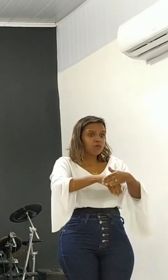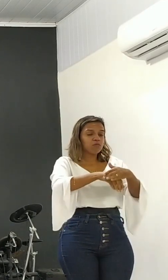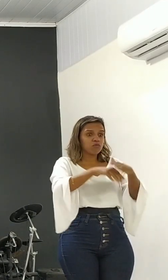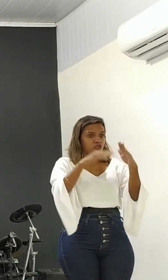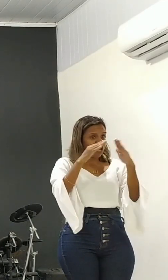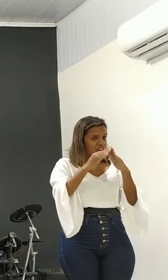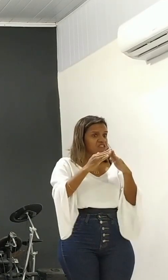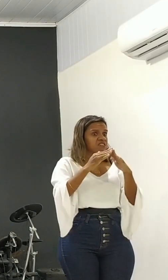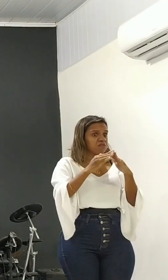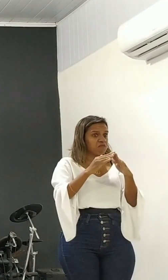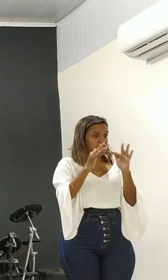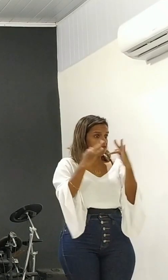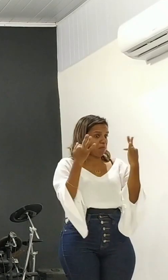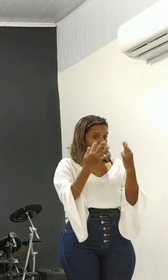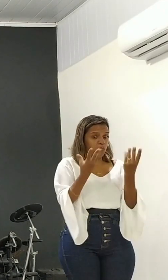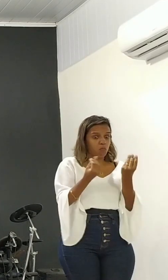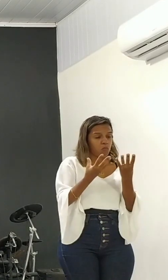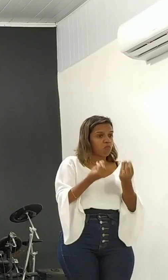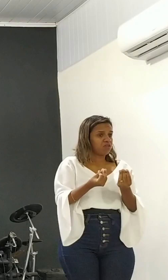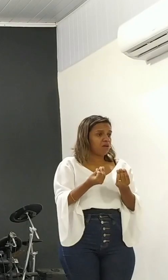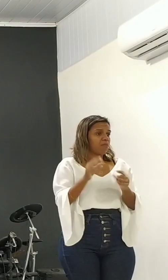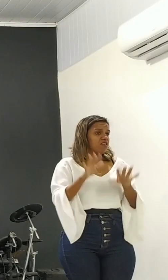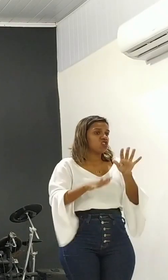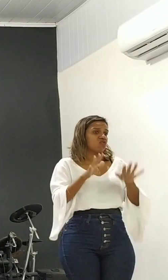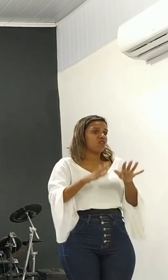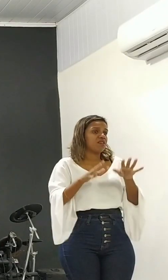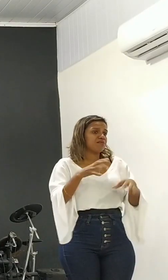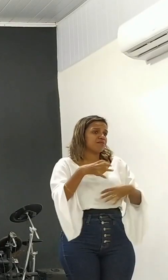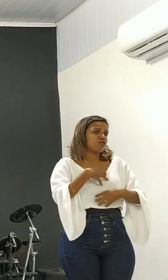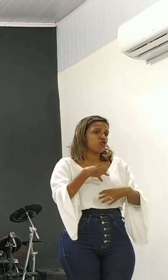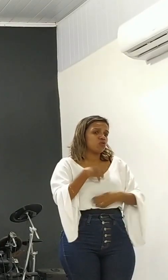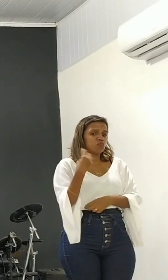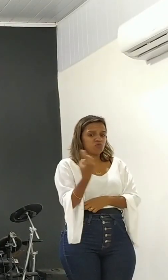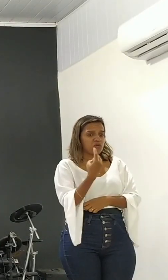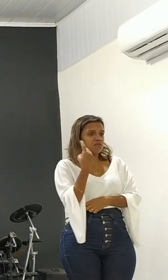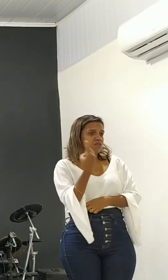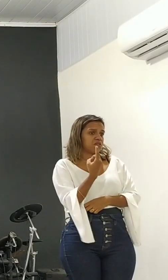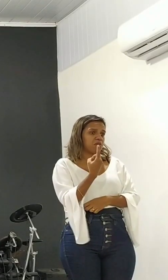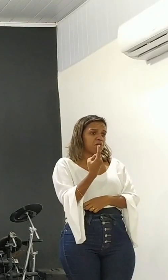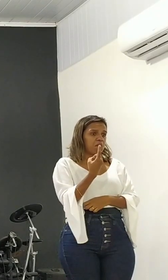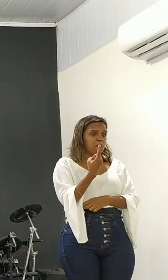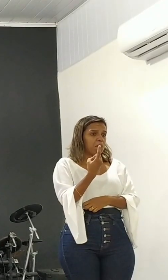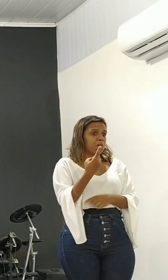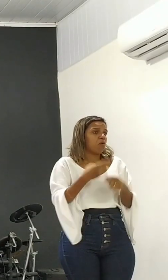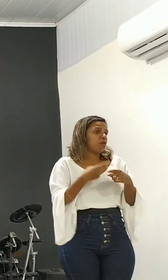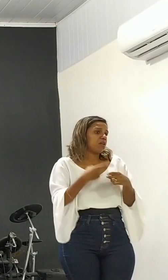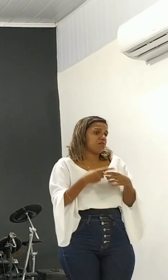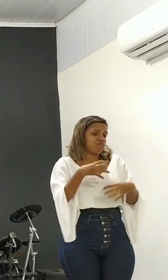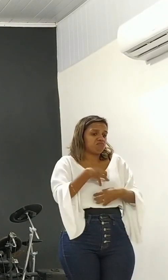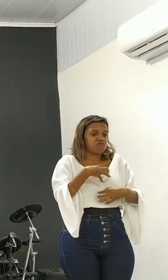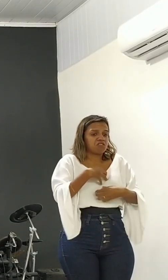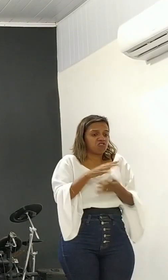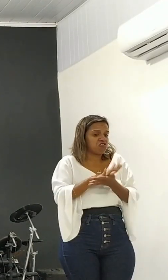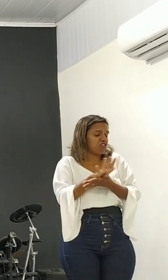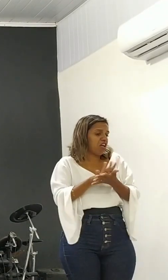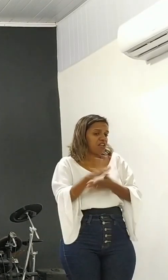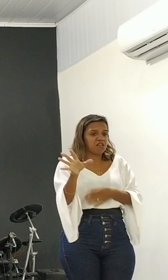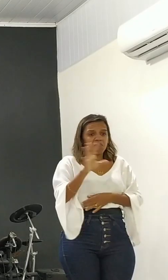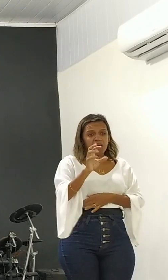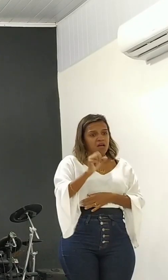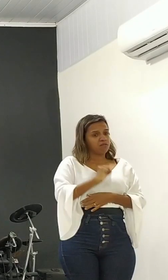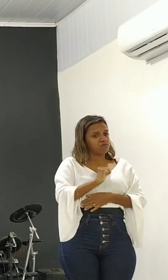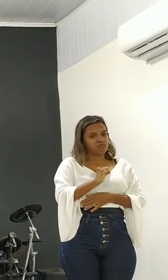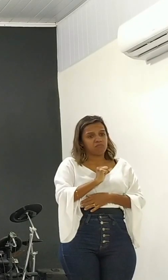grande, pessoas estão se sentindo sozinhas, não se sente compreendido, não se sente amado, não se sente